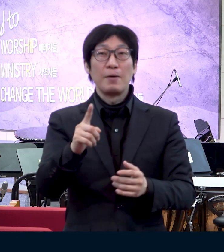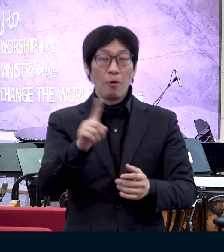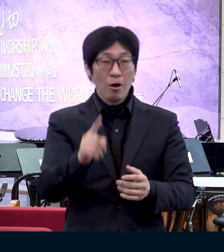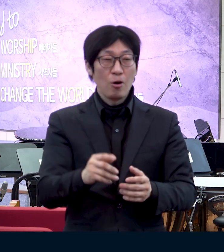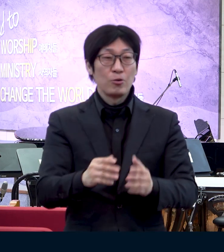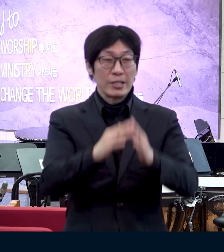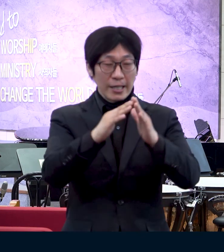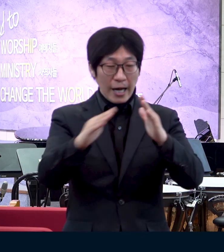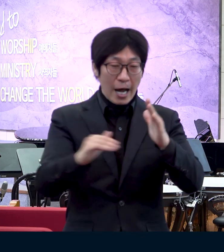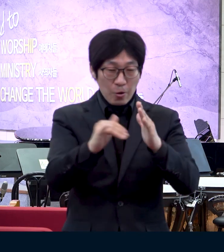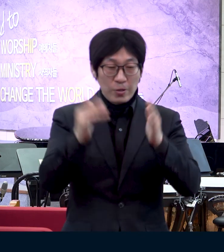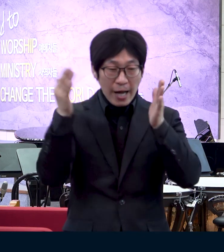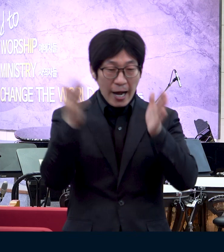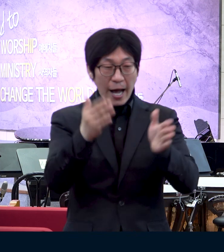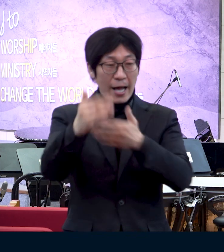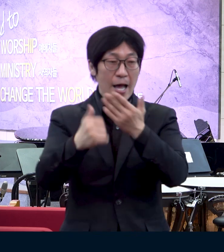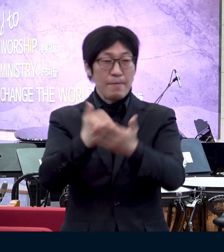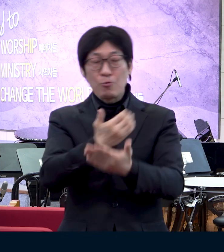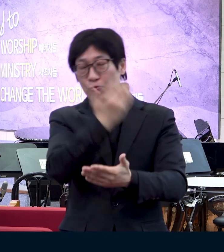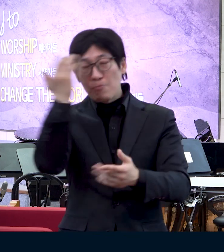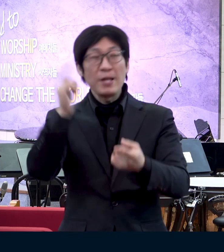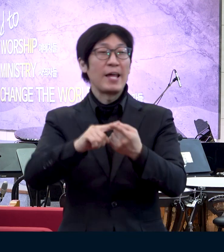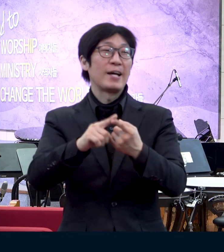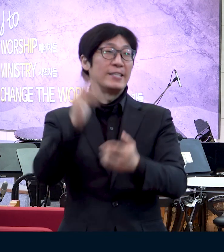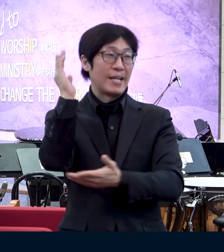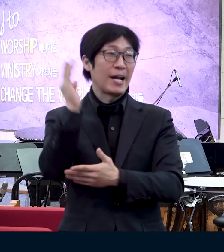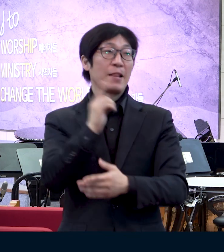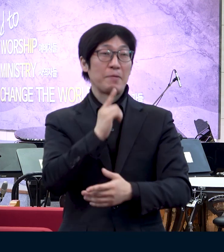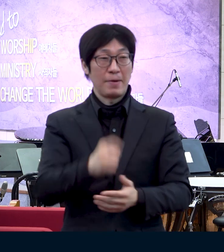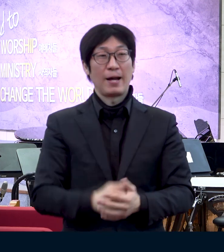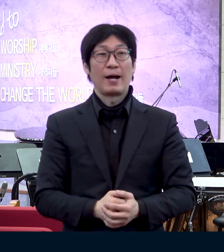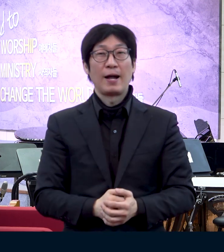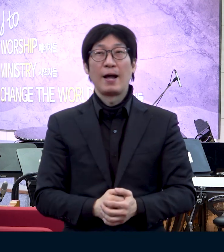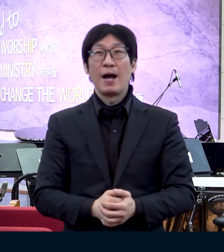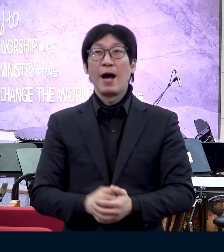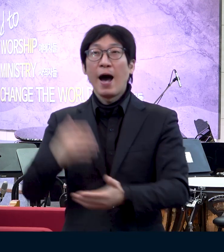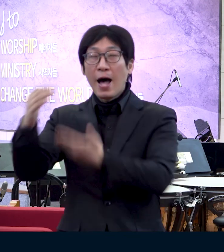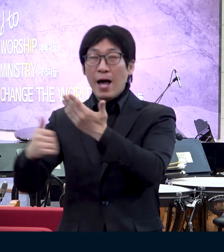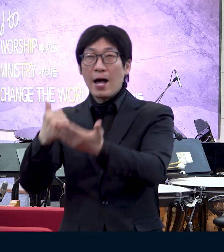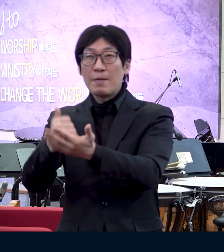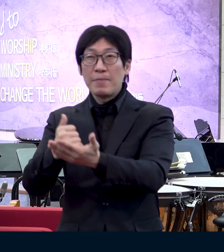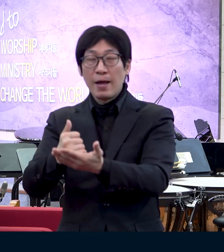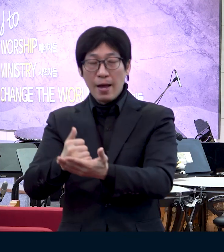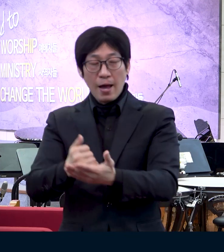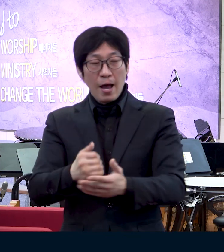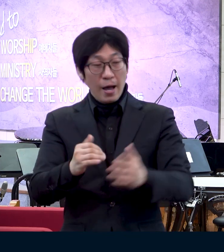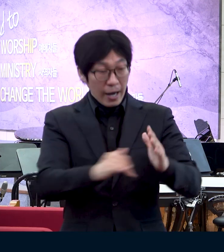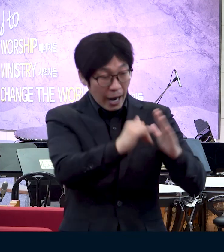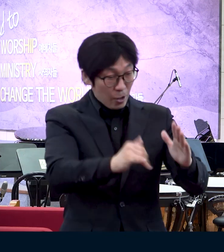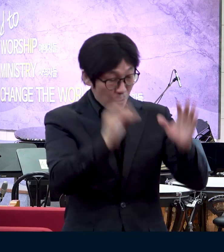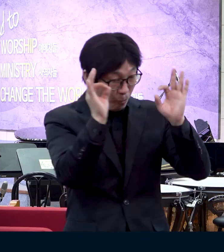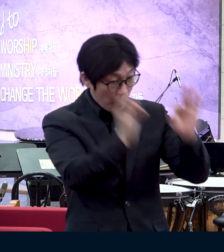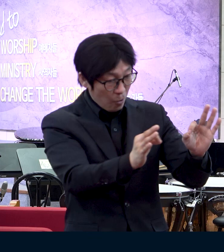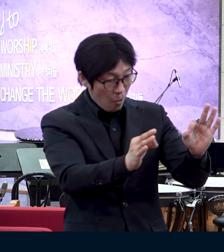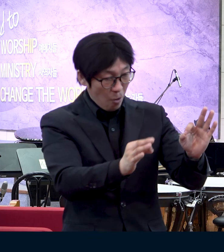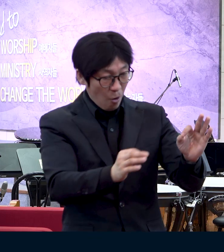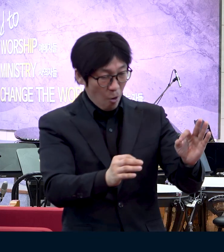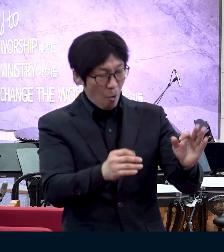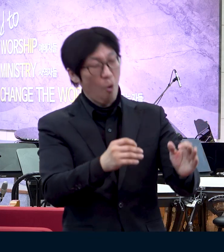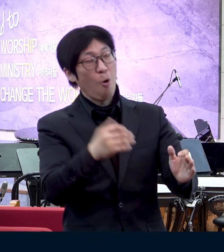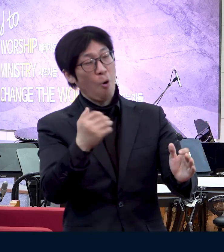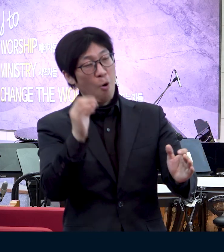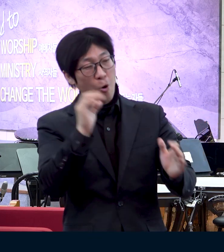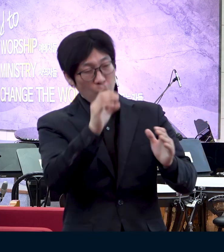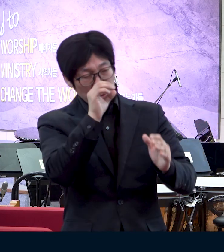우리의 삶을 향한 하나님의 기대와 꿈을 얘기하는 겁니다. 우리 하나님이 우리 가족을 보면서 그리신